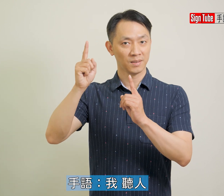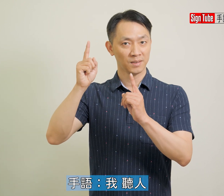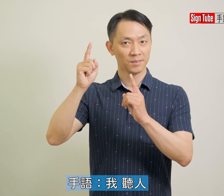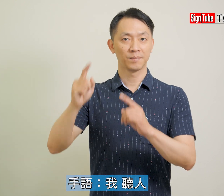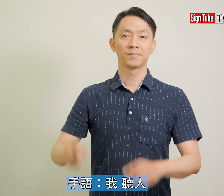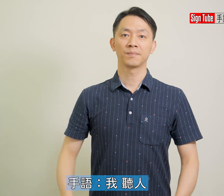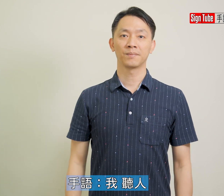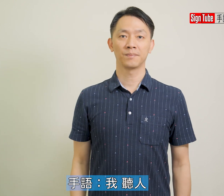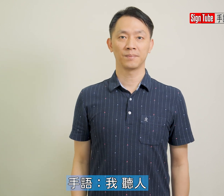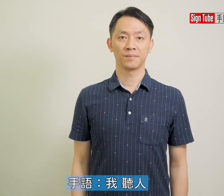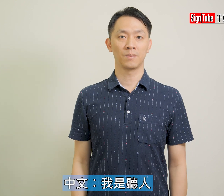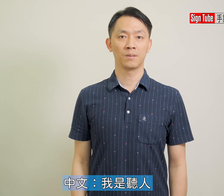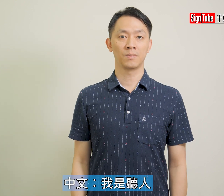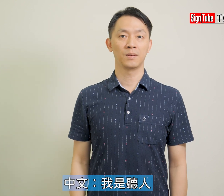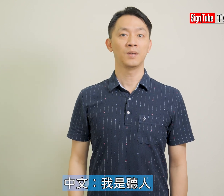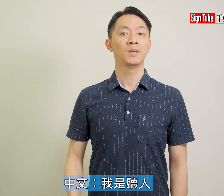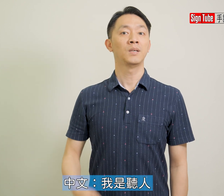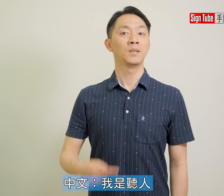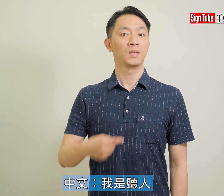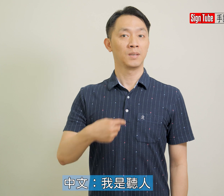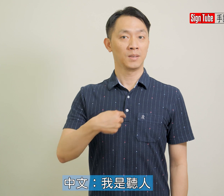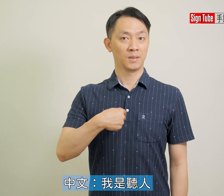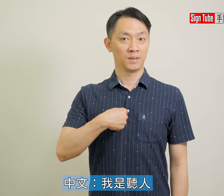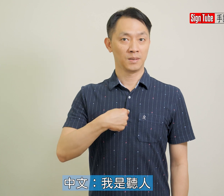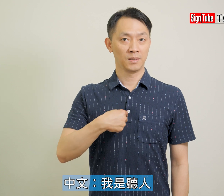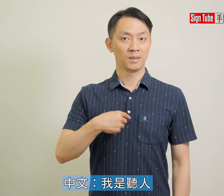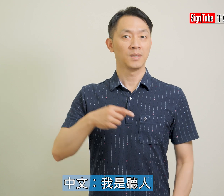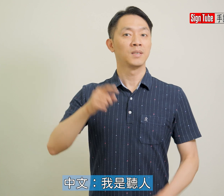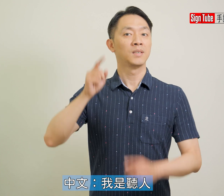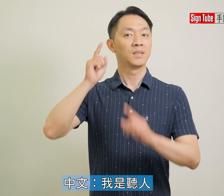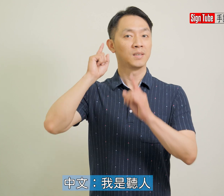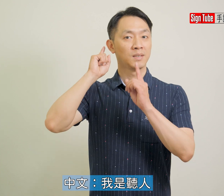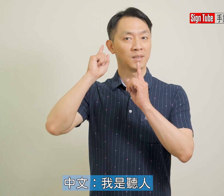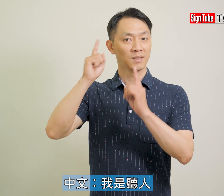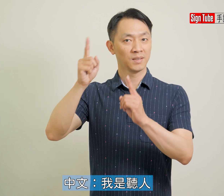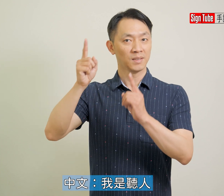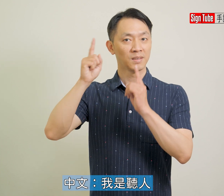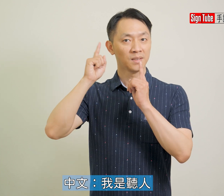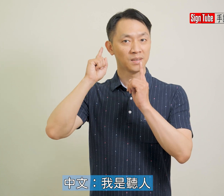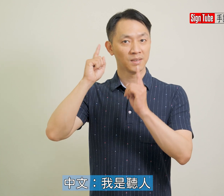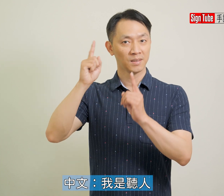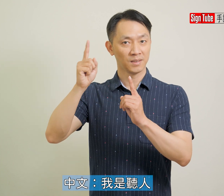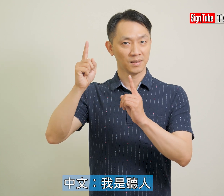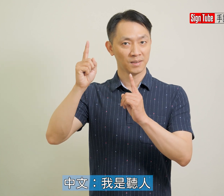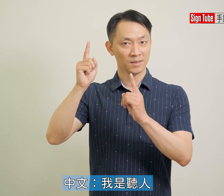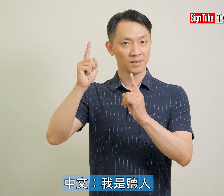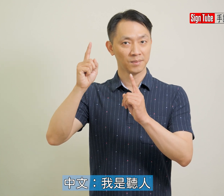手语笔法，我听人。中文意思，我是听人。